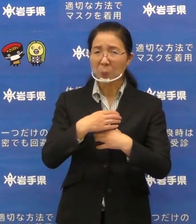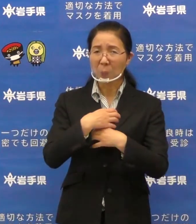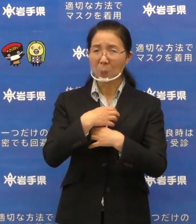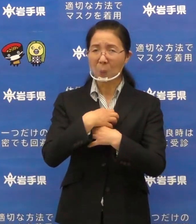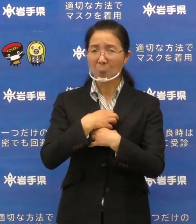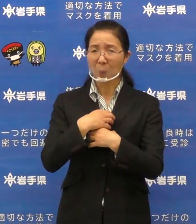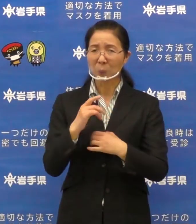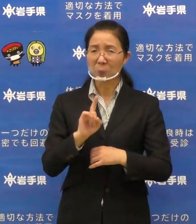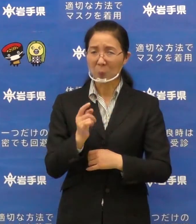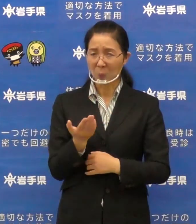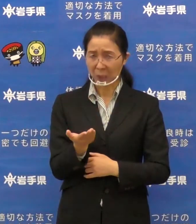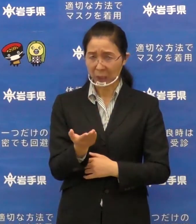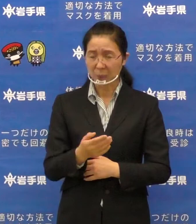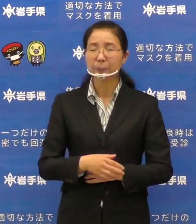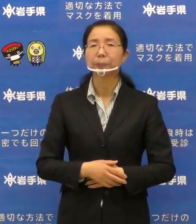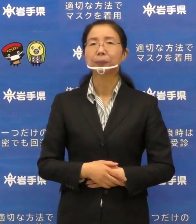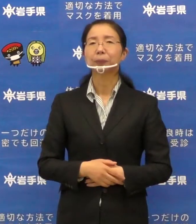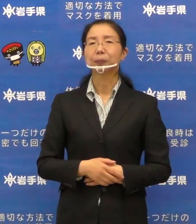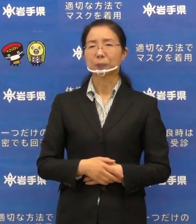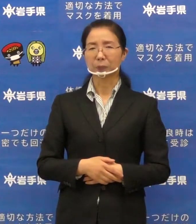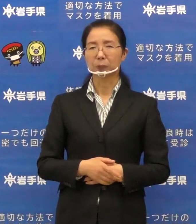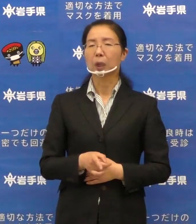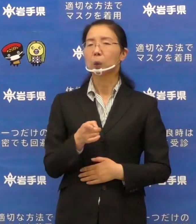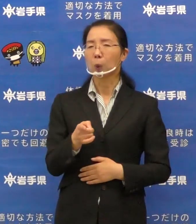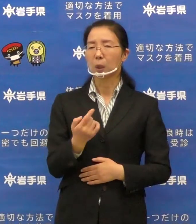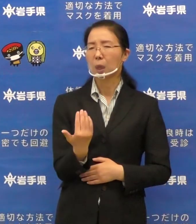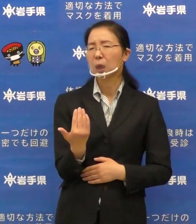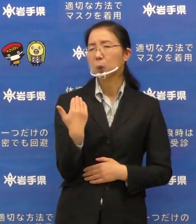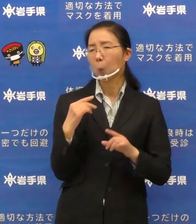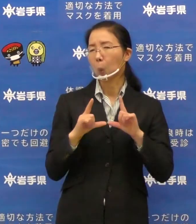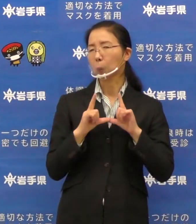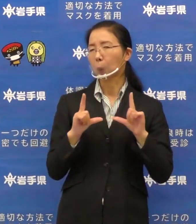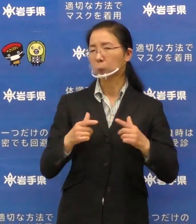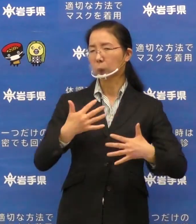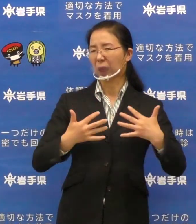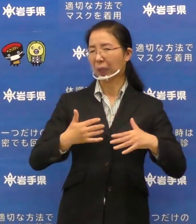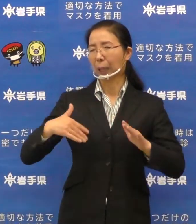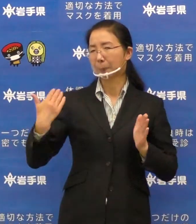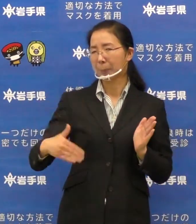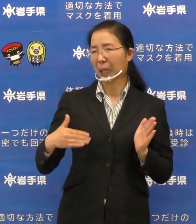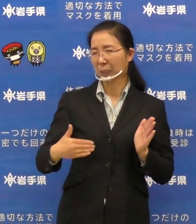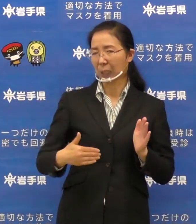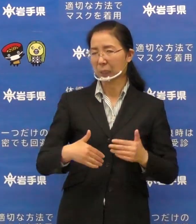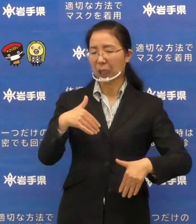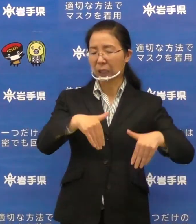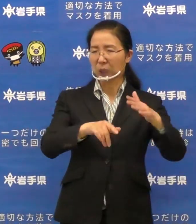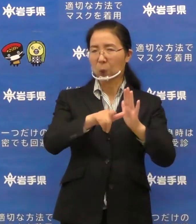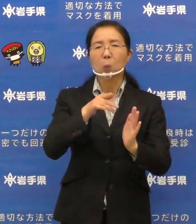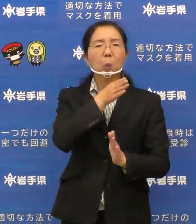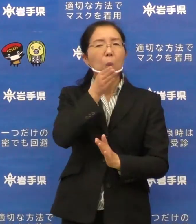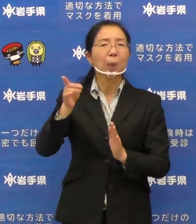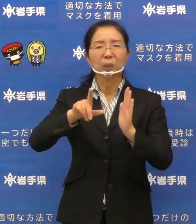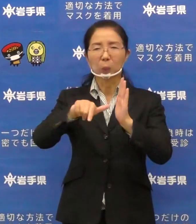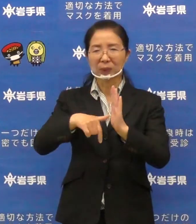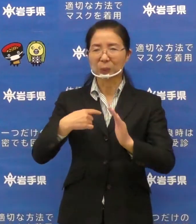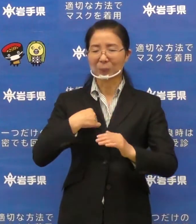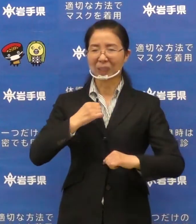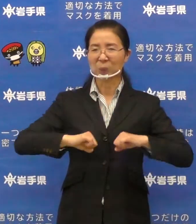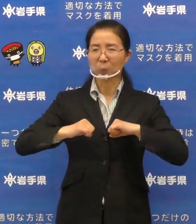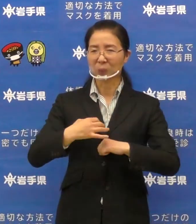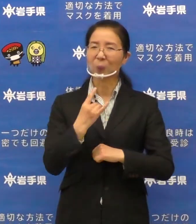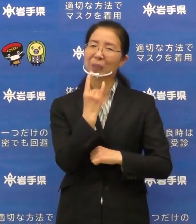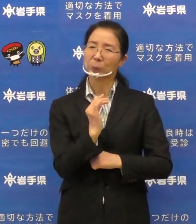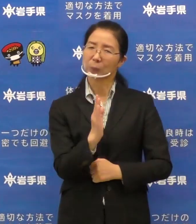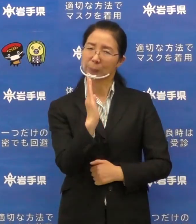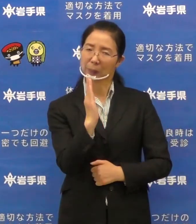います。 そこは予告編にはこう出てこないところですので、選挙戦本番中の私の動きをお楽しみに